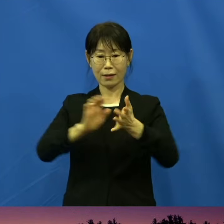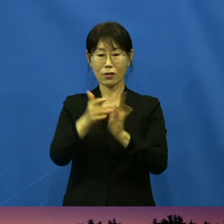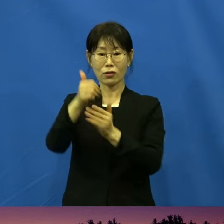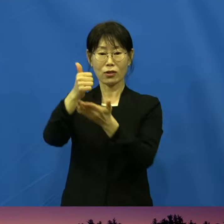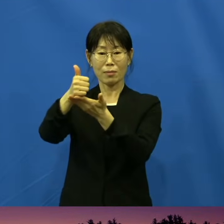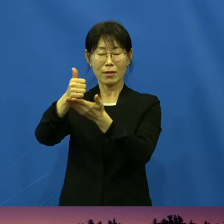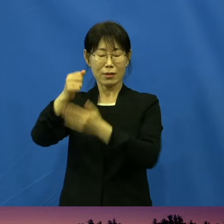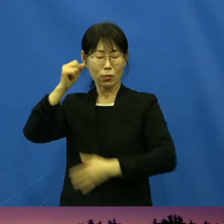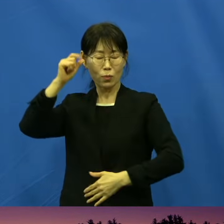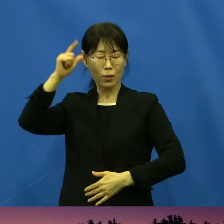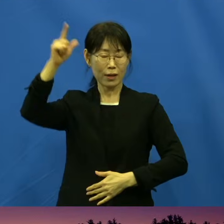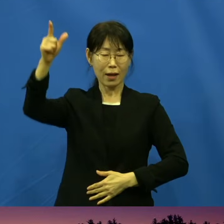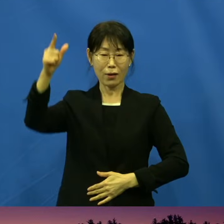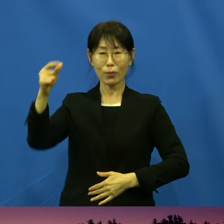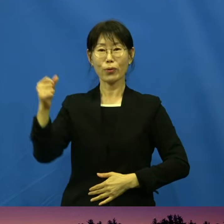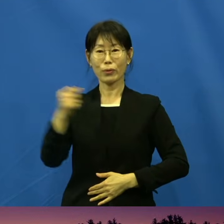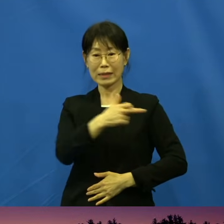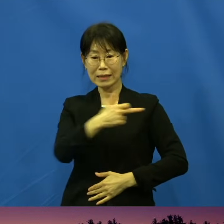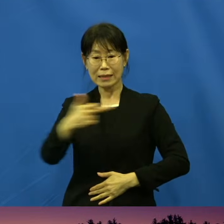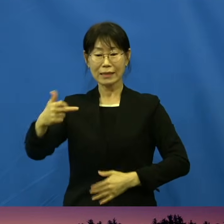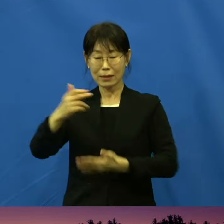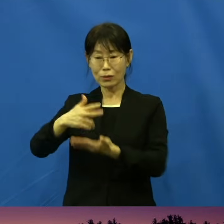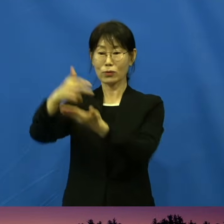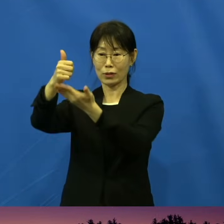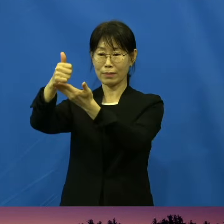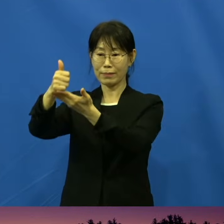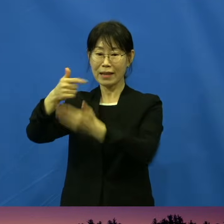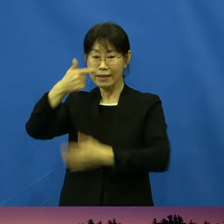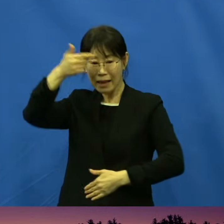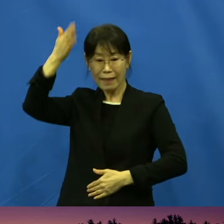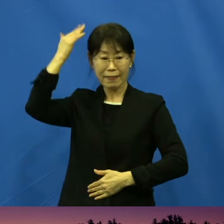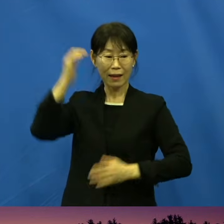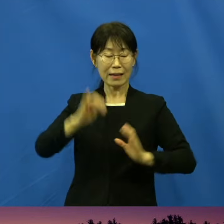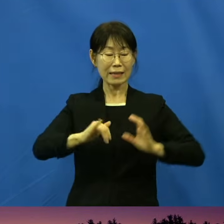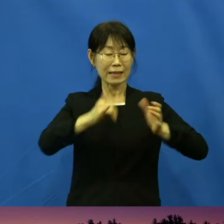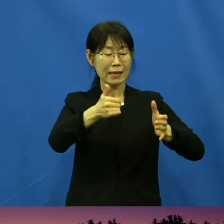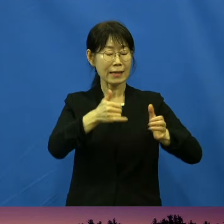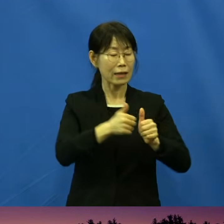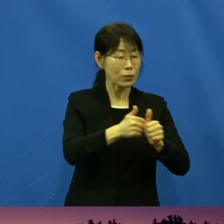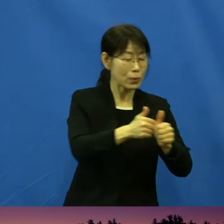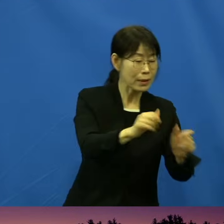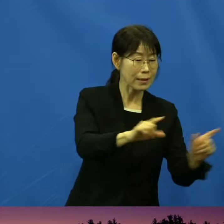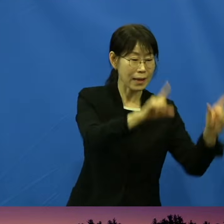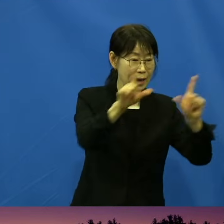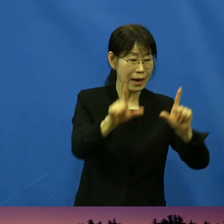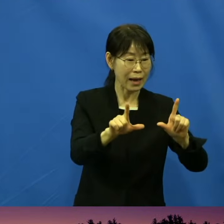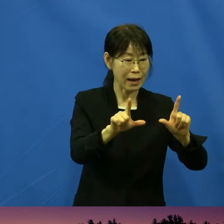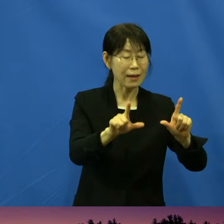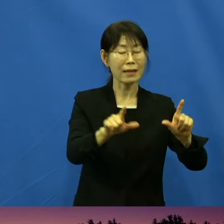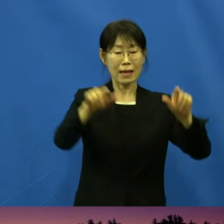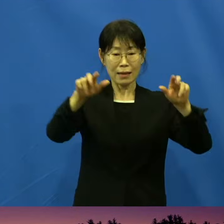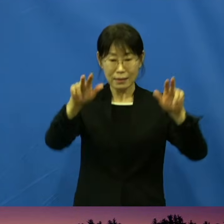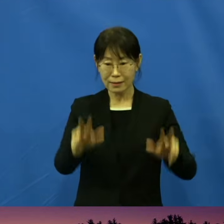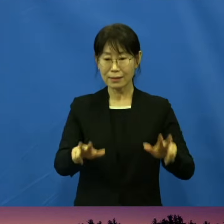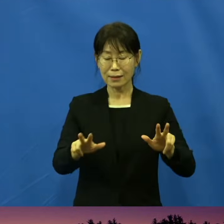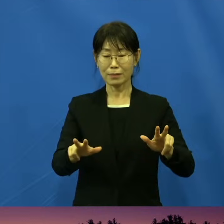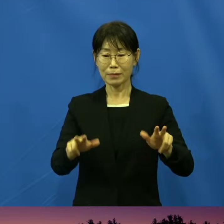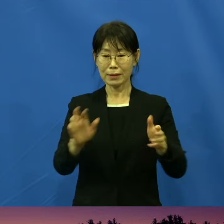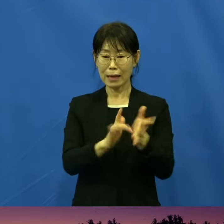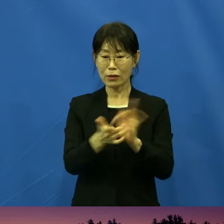분입니다. 이전에는 내가 육체 가운데 살았어요. 근데 이제는 그냥 육체 가운데 사는 게 아니라는